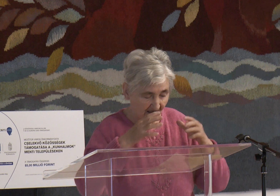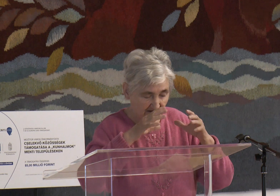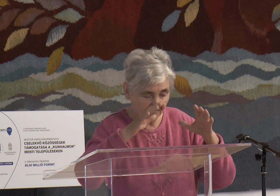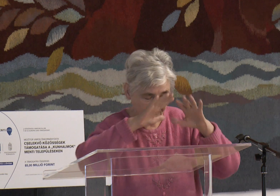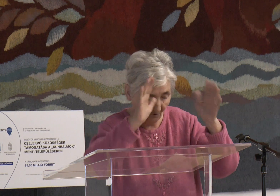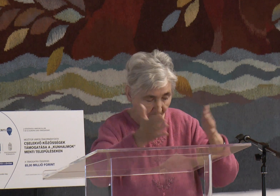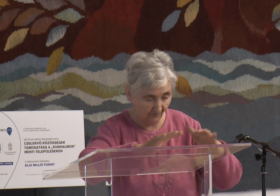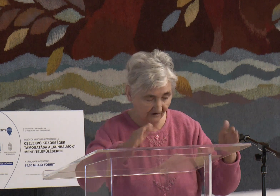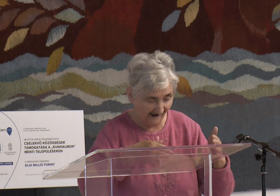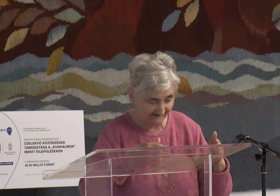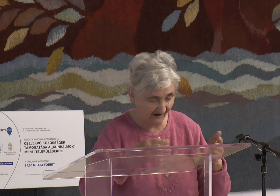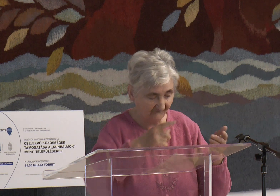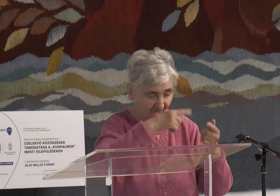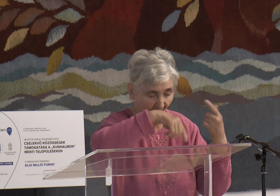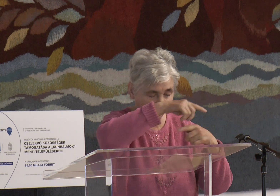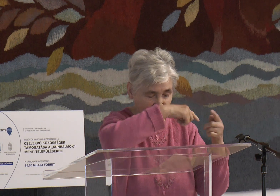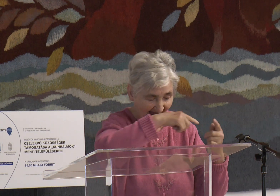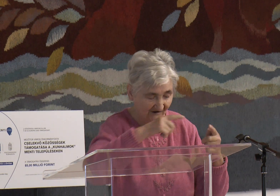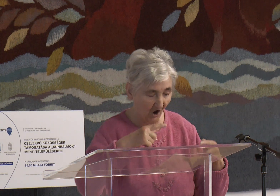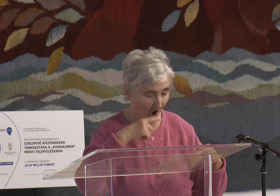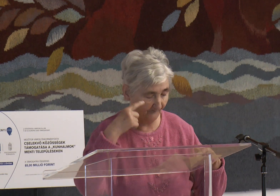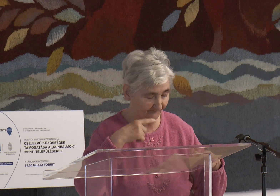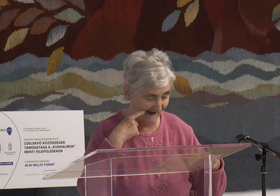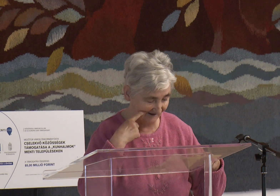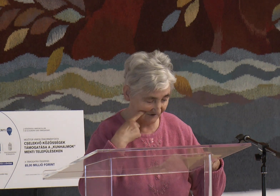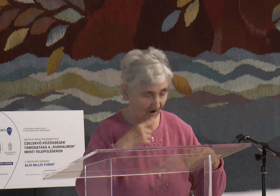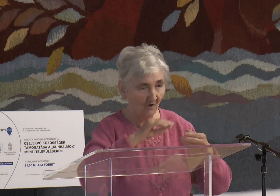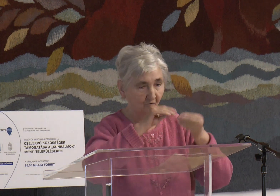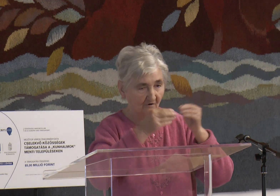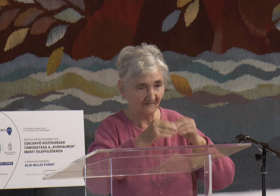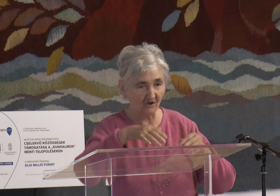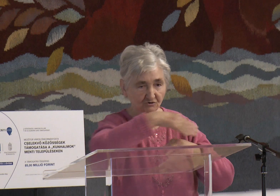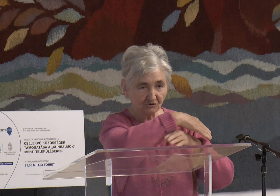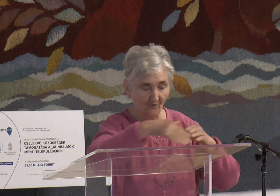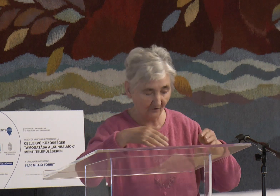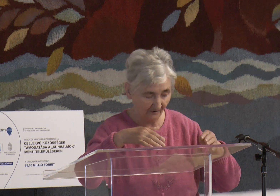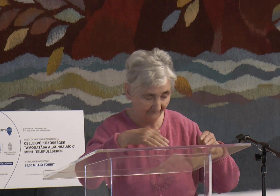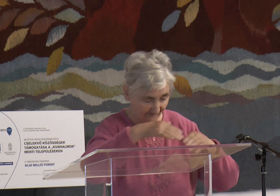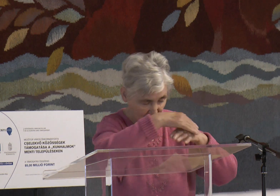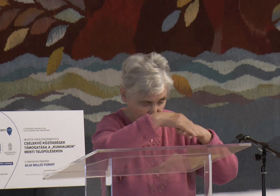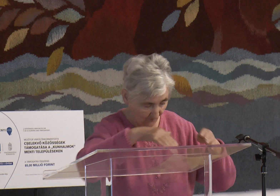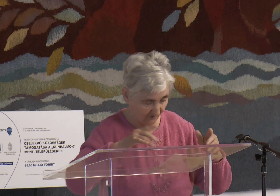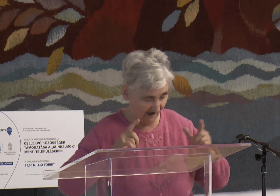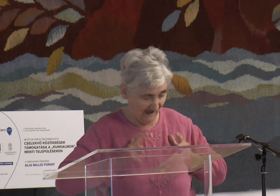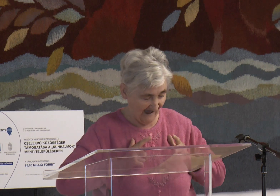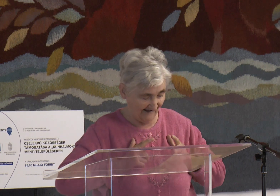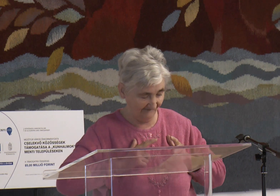Mondok talapzatára az öröm pillanat szolait formázta apám.